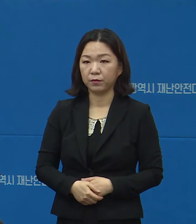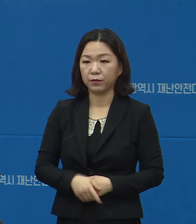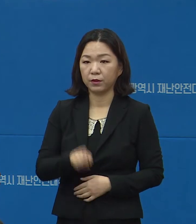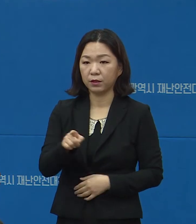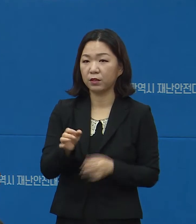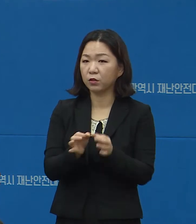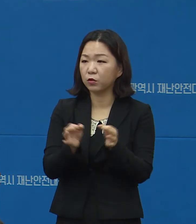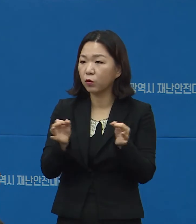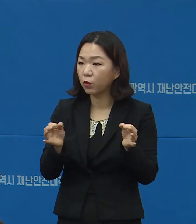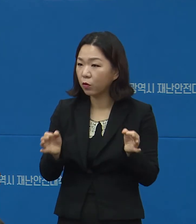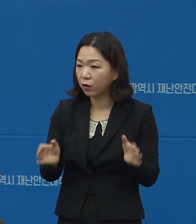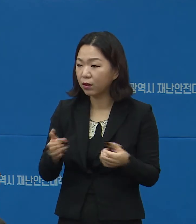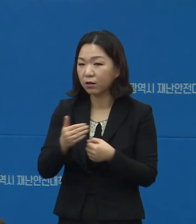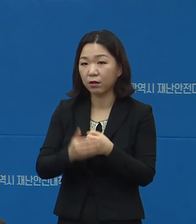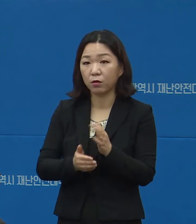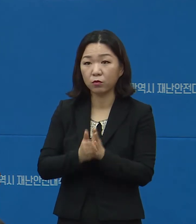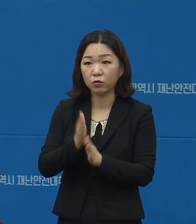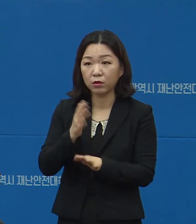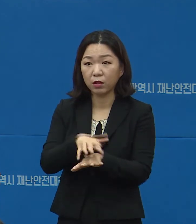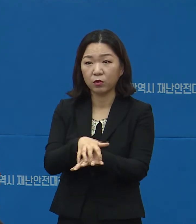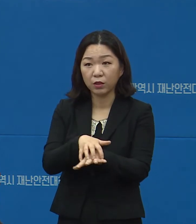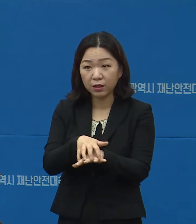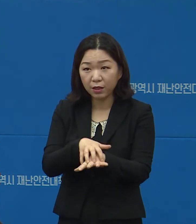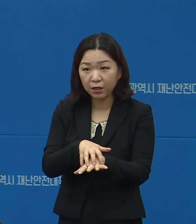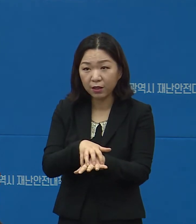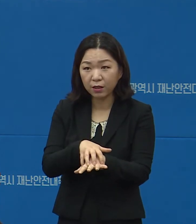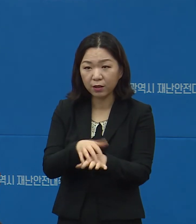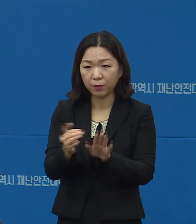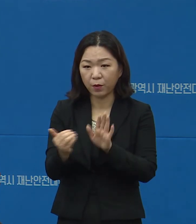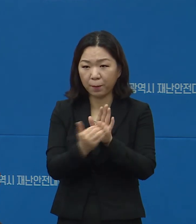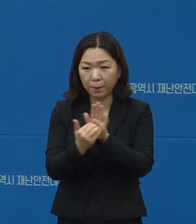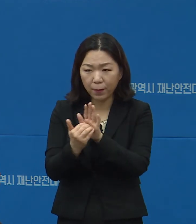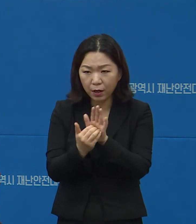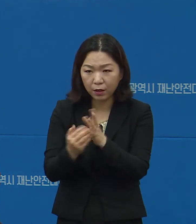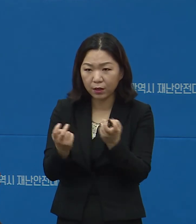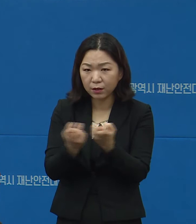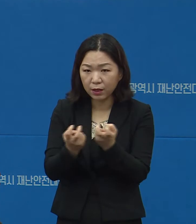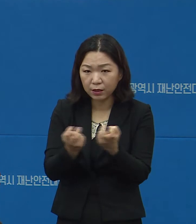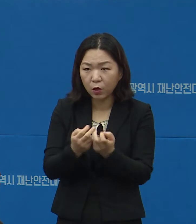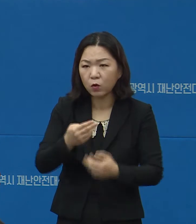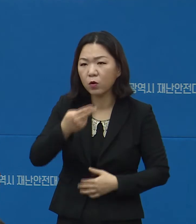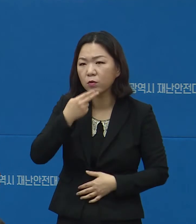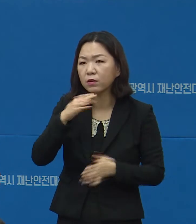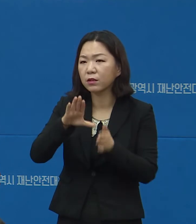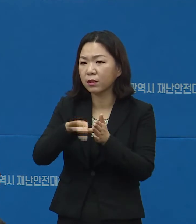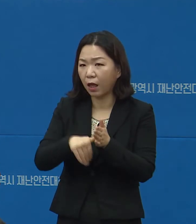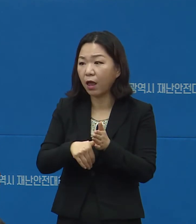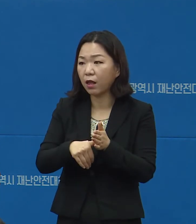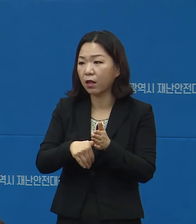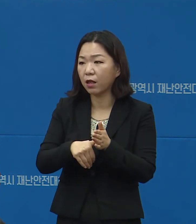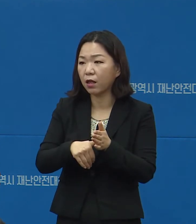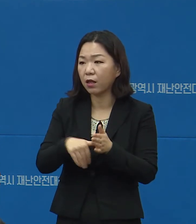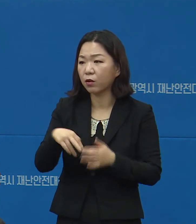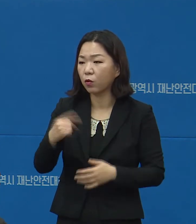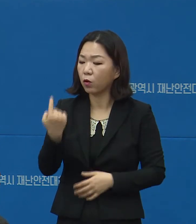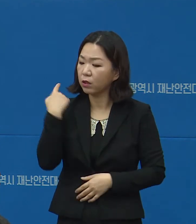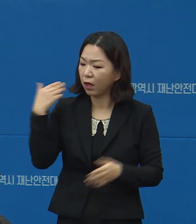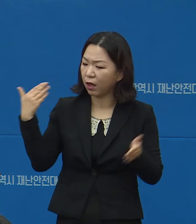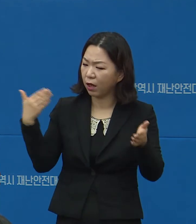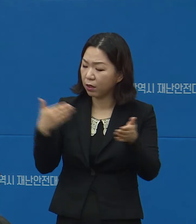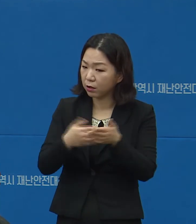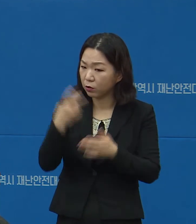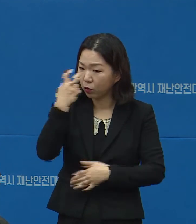저희들이 체계적인 방역대책이 없는 동안도 저희들이 조사를 어제까지 조사해본